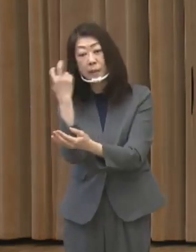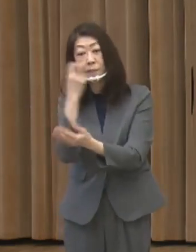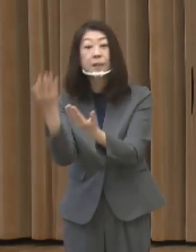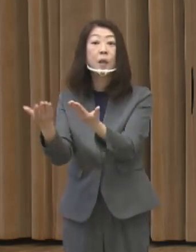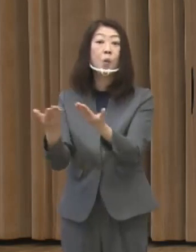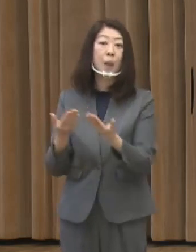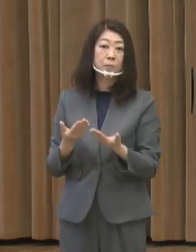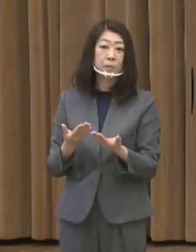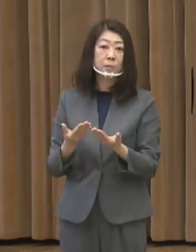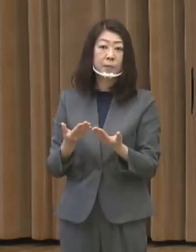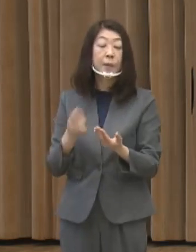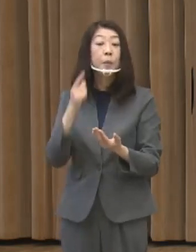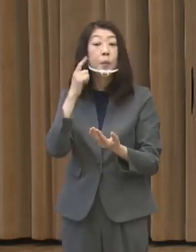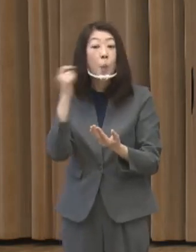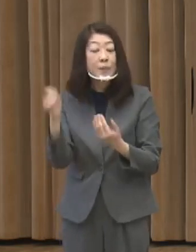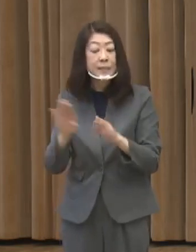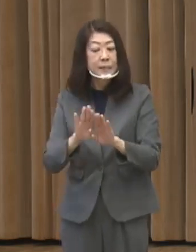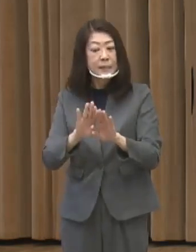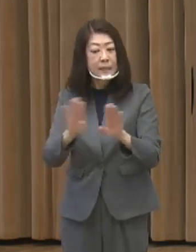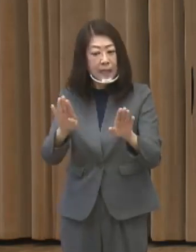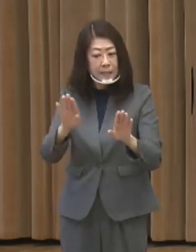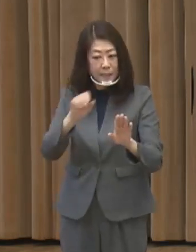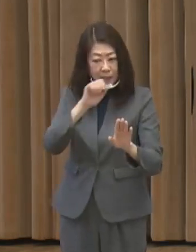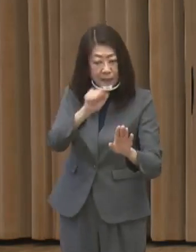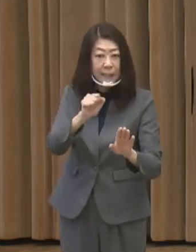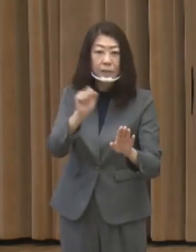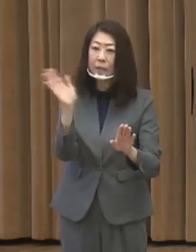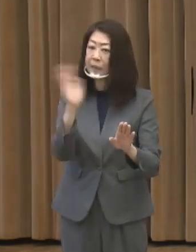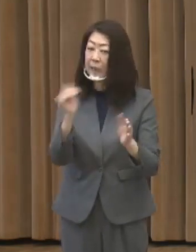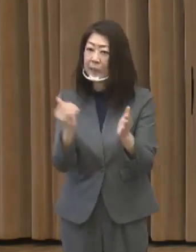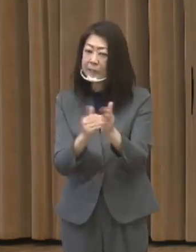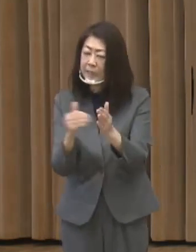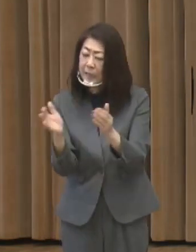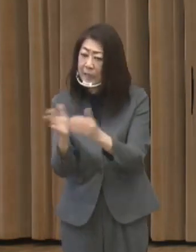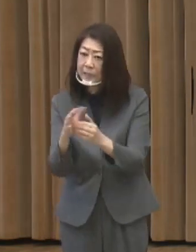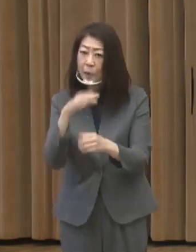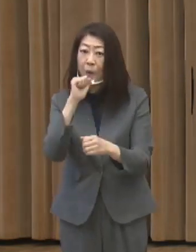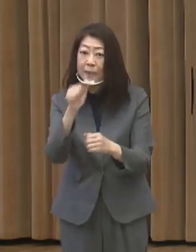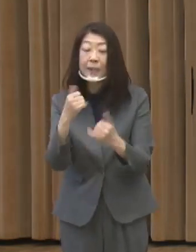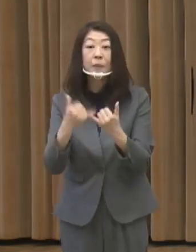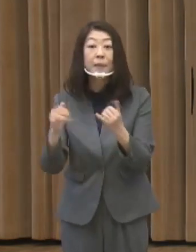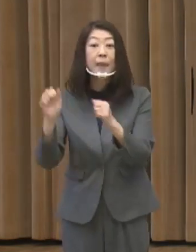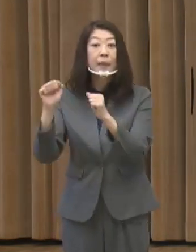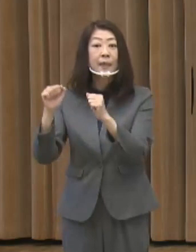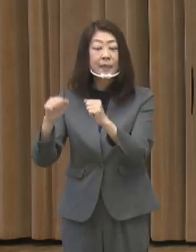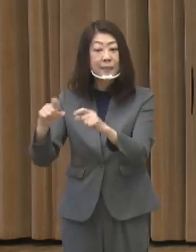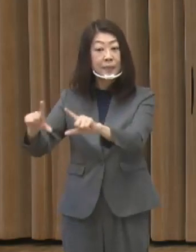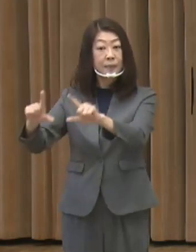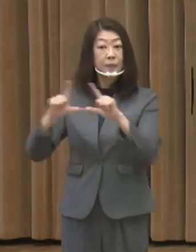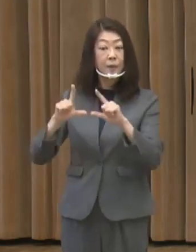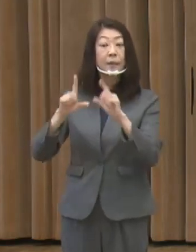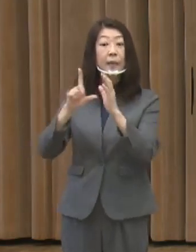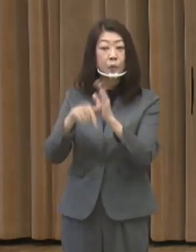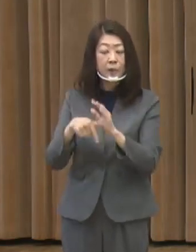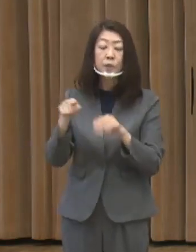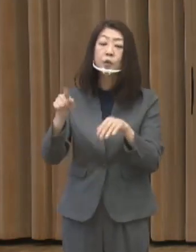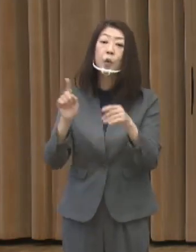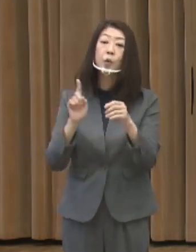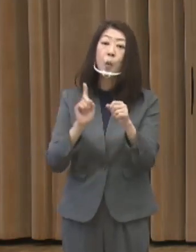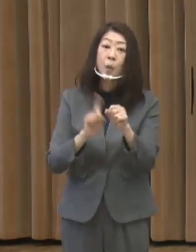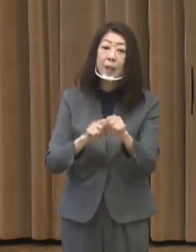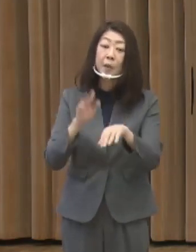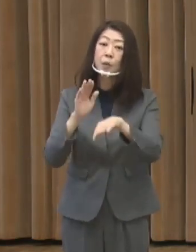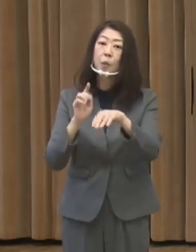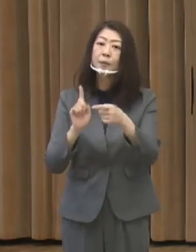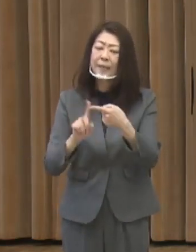に開催が適当だとか、あるいは制限するとか、いろいろ結論が出たときに、そのために適切な方法をやはり専門家